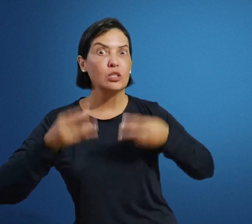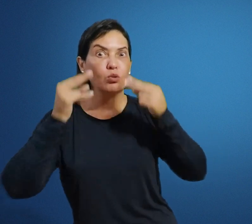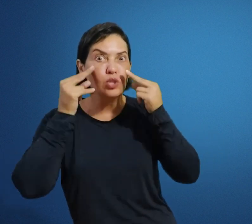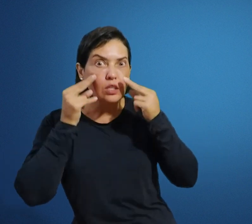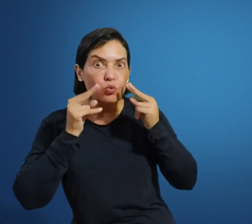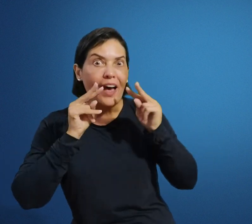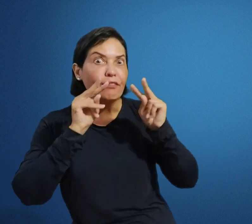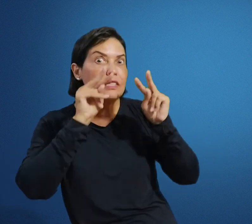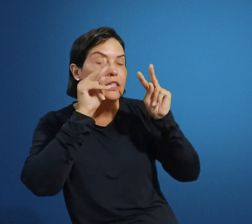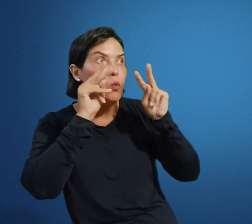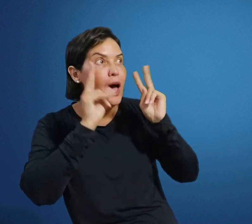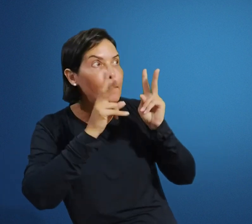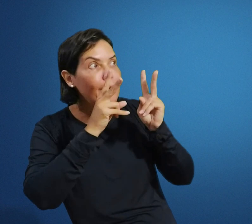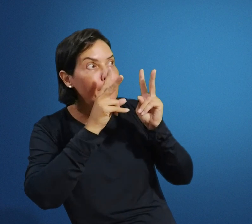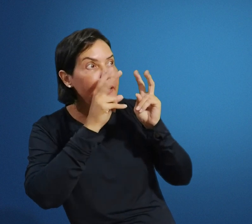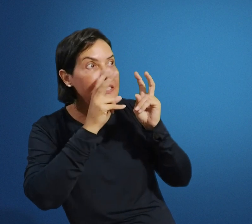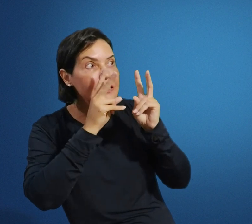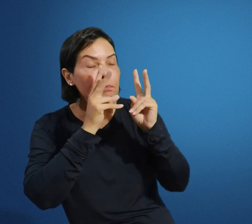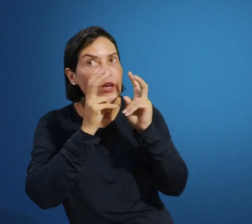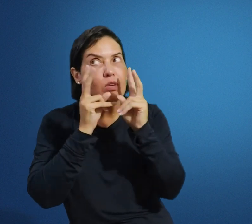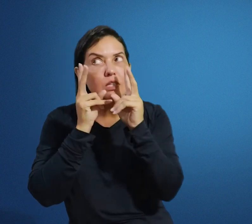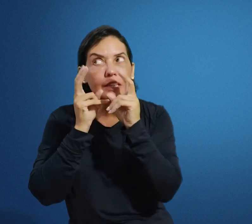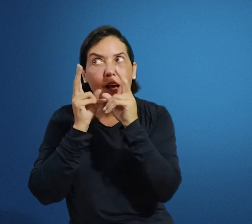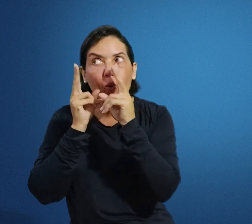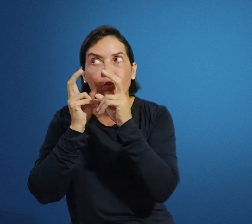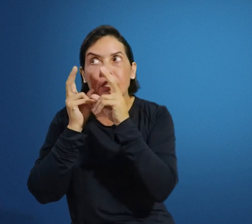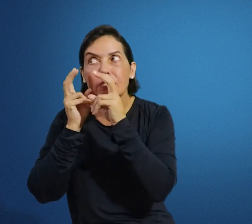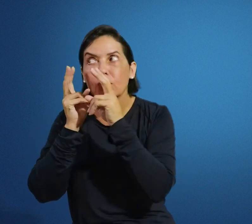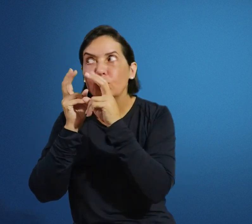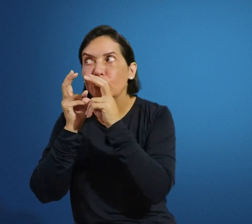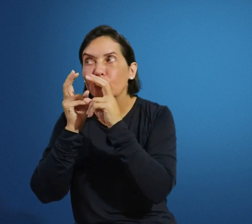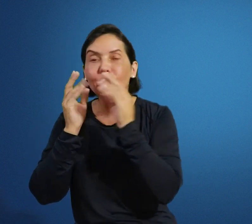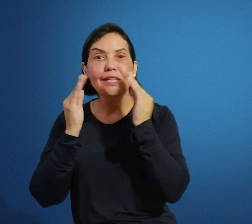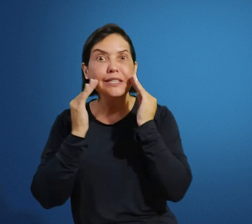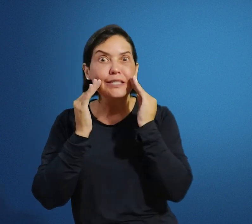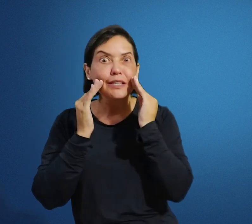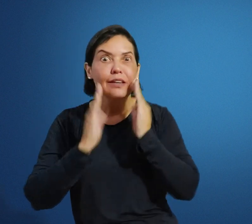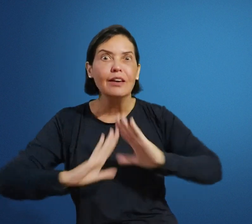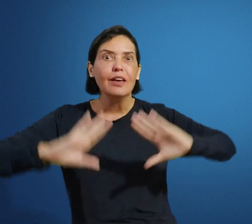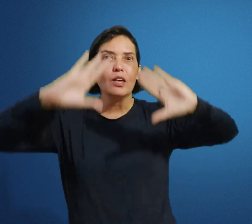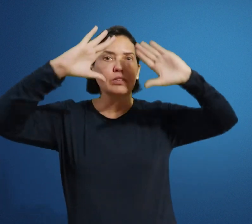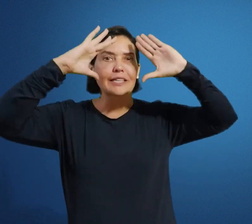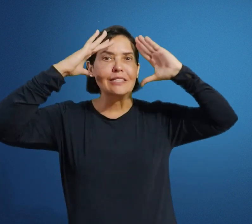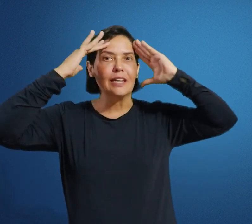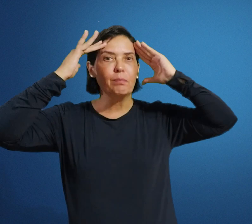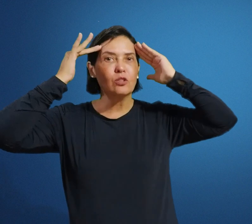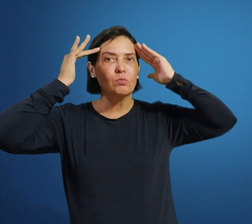disso eu utilizo a visão para perceber o que está acontecendo no mundo e assim eu trazer para os